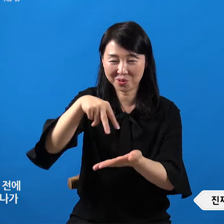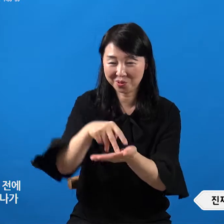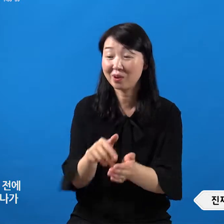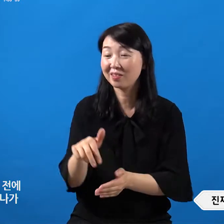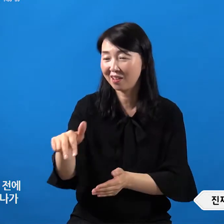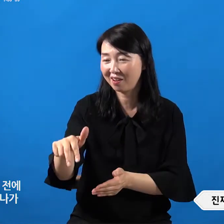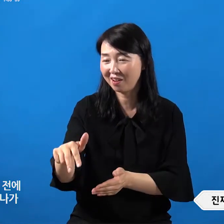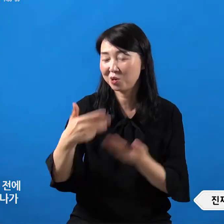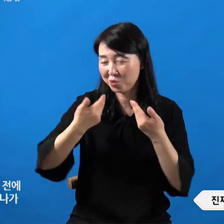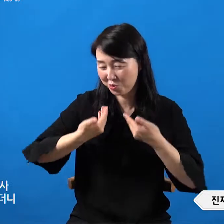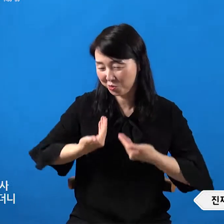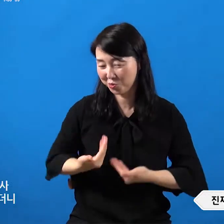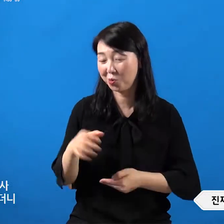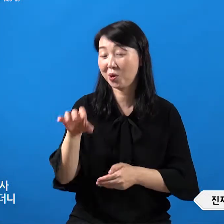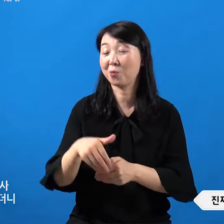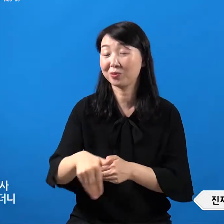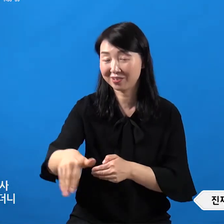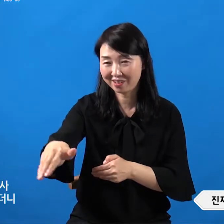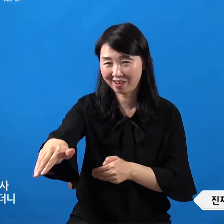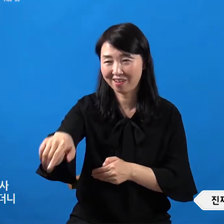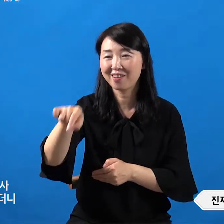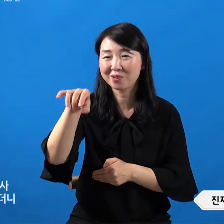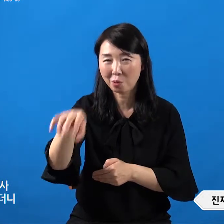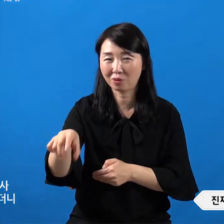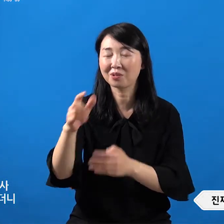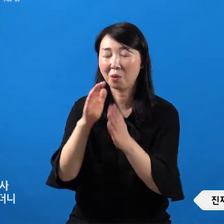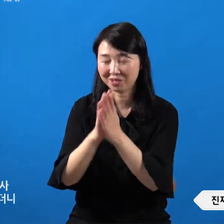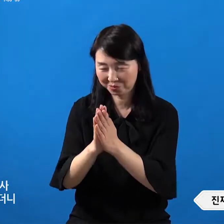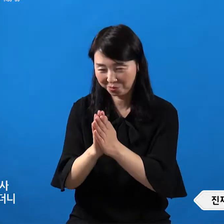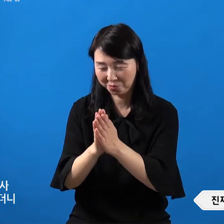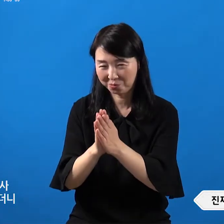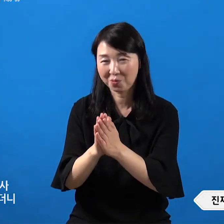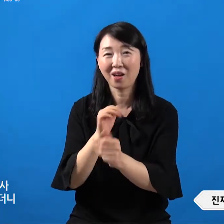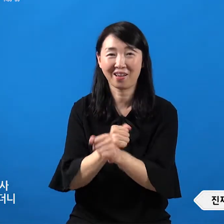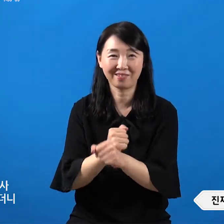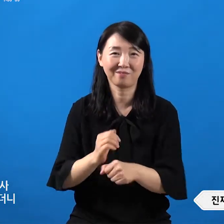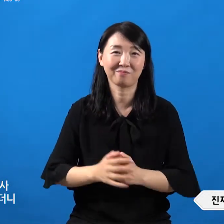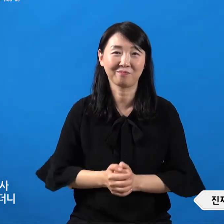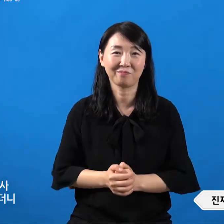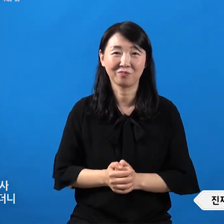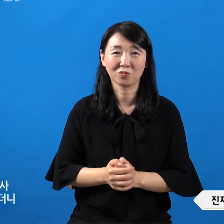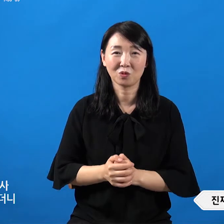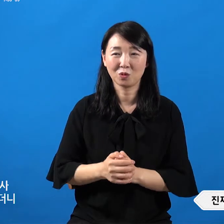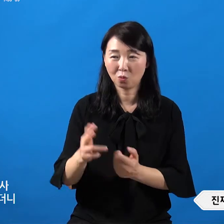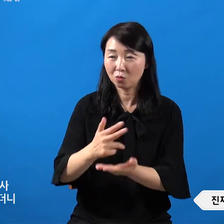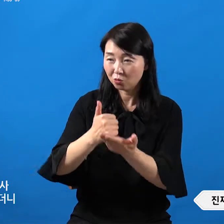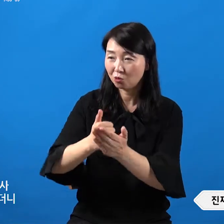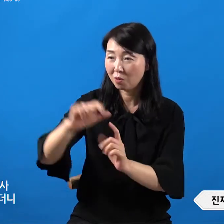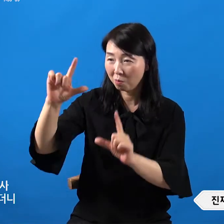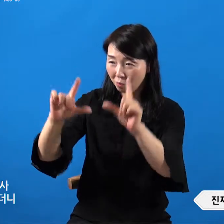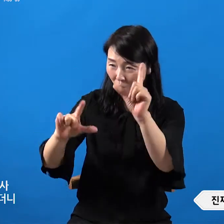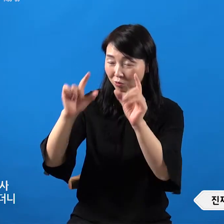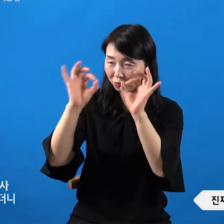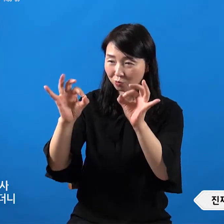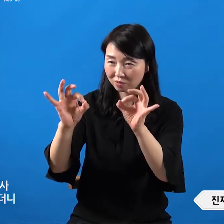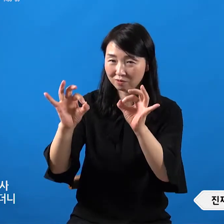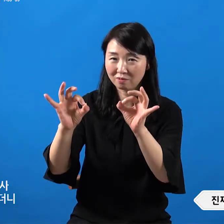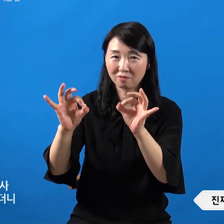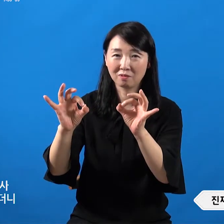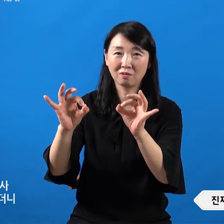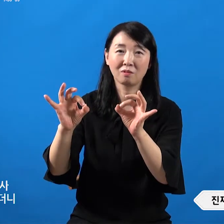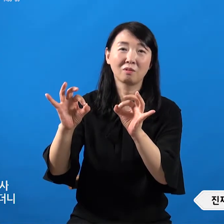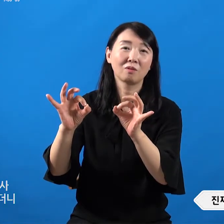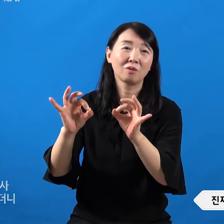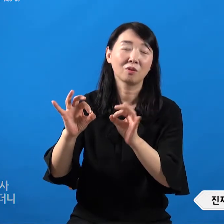일어나 나가 한적한 곳으로 가사 거기서 기도하시더니 오늘 이 주님의 모습을 통해서 우리는